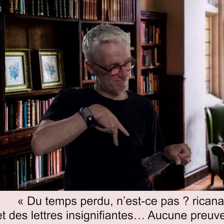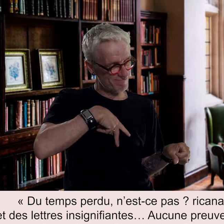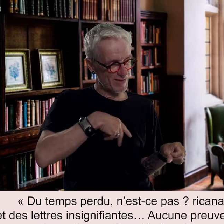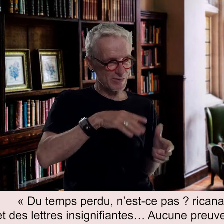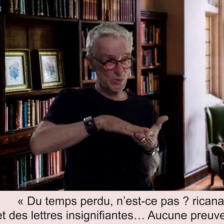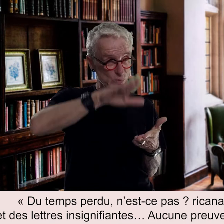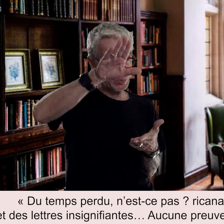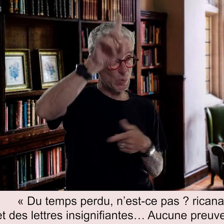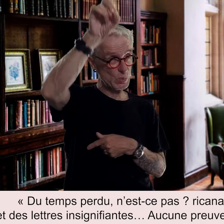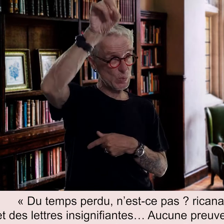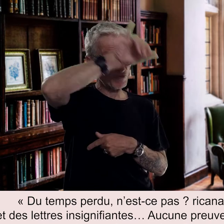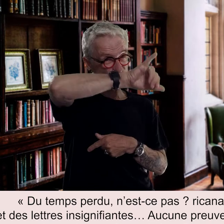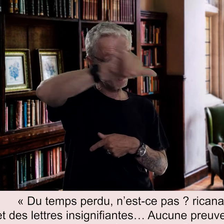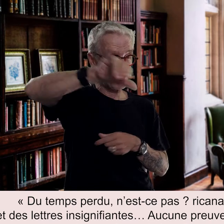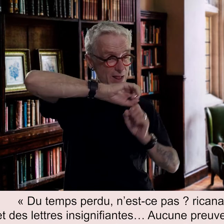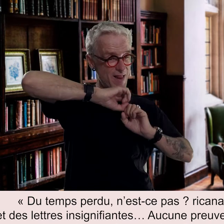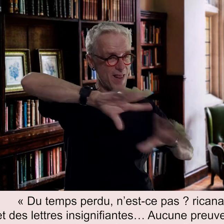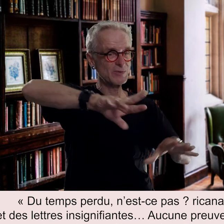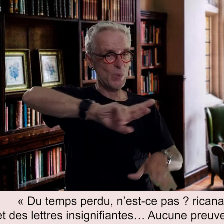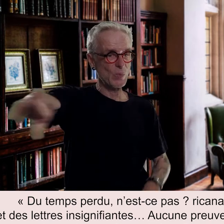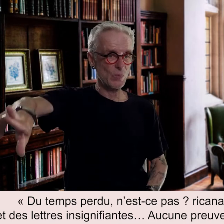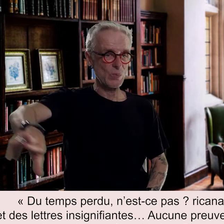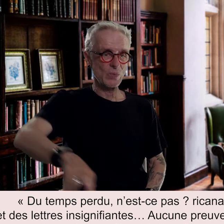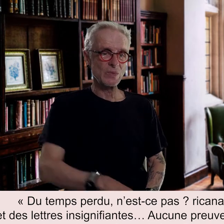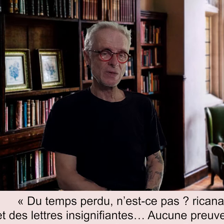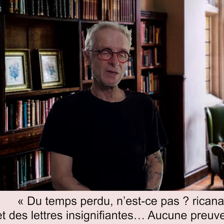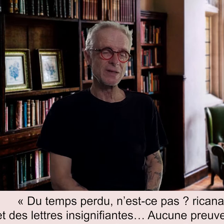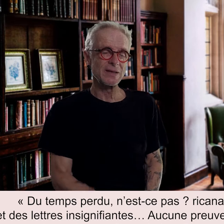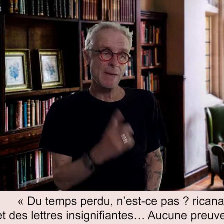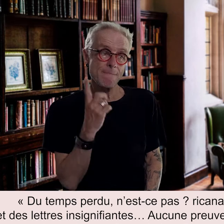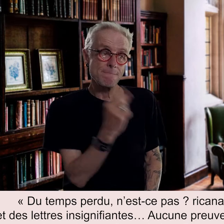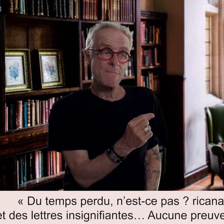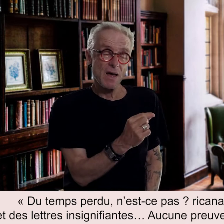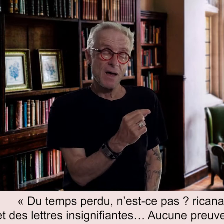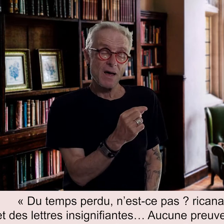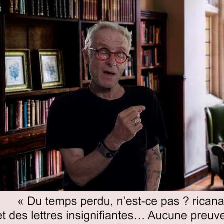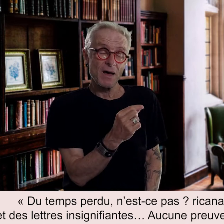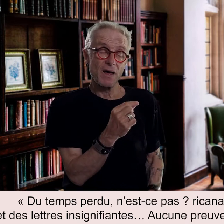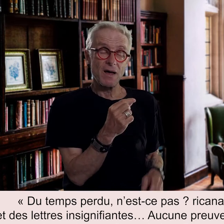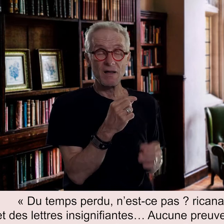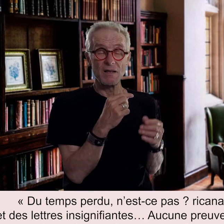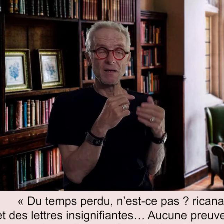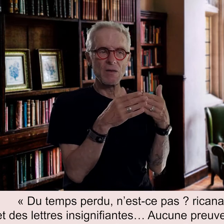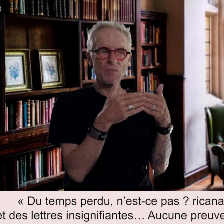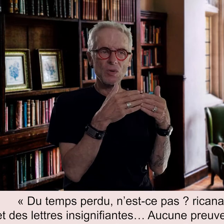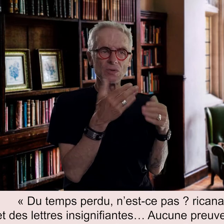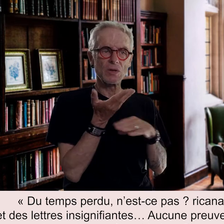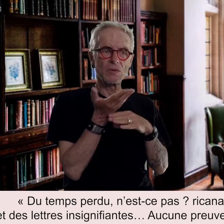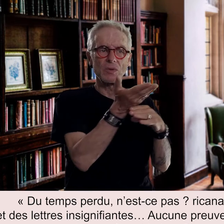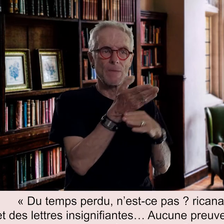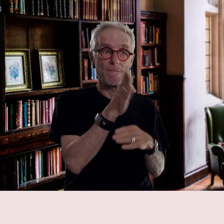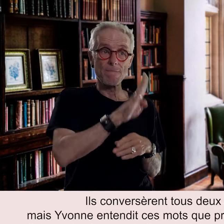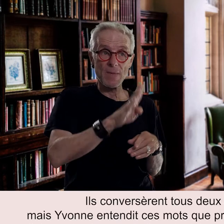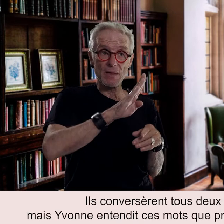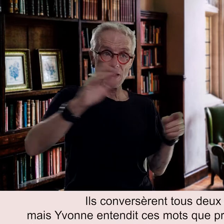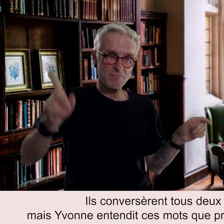je jure Dieu que je ne le lâcherai pas. » Comme il s'en allait, il fut rejoint près de la porte par son domestique Bernard.